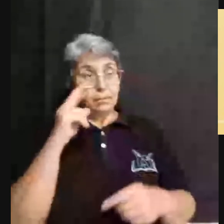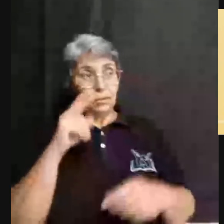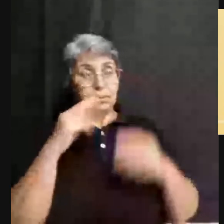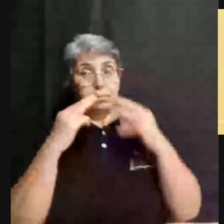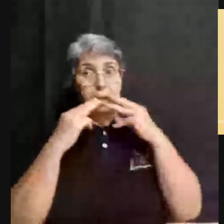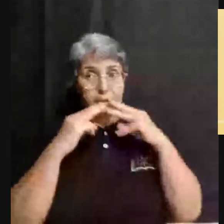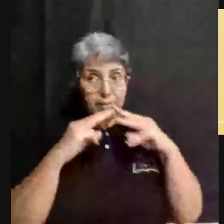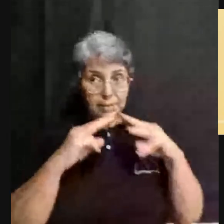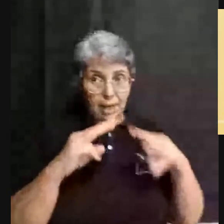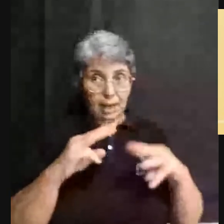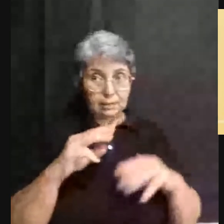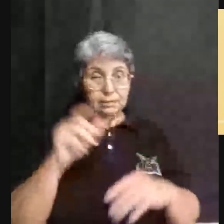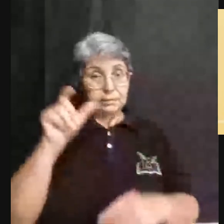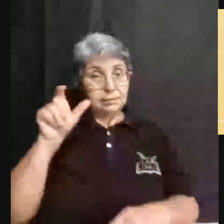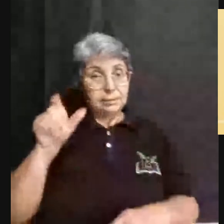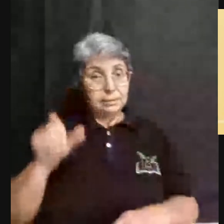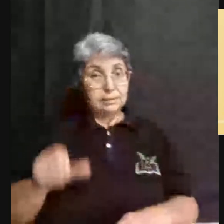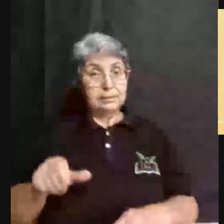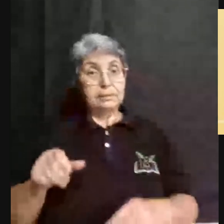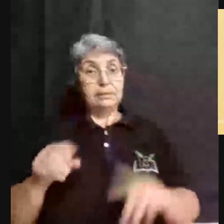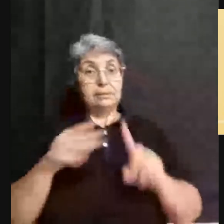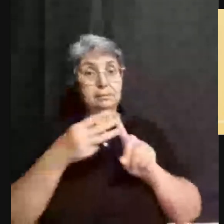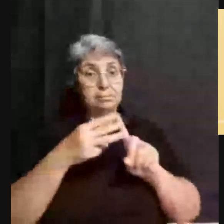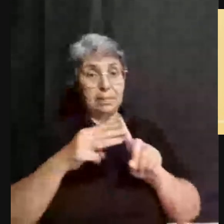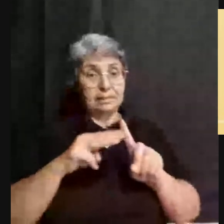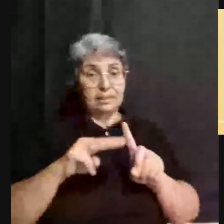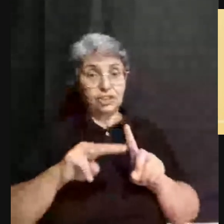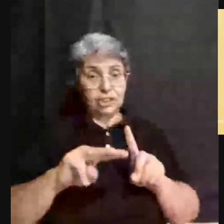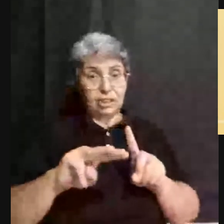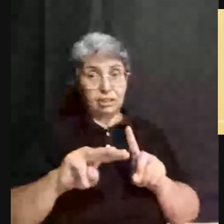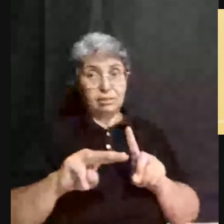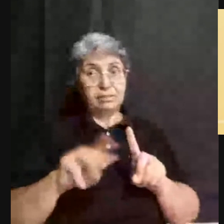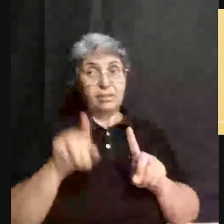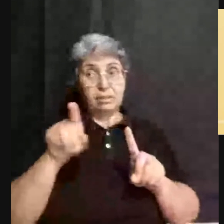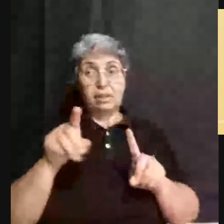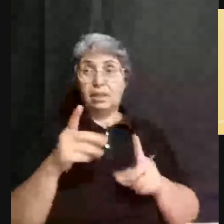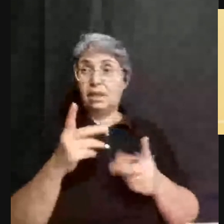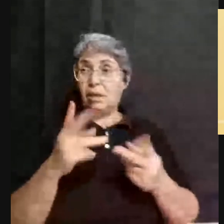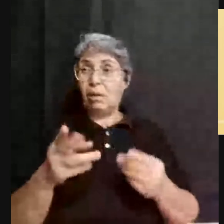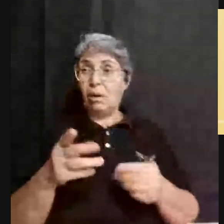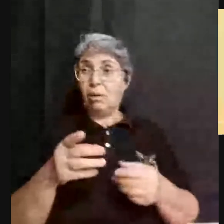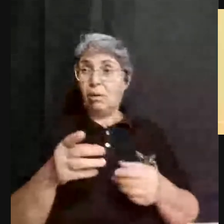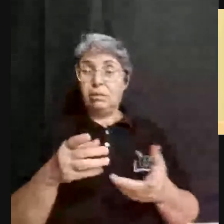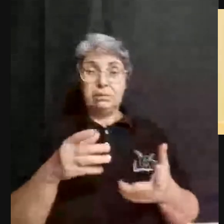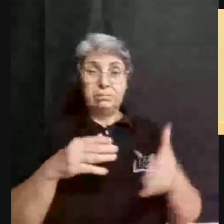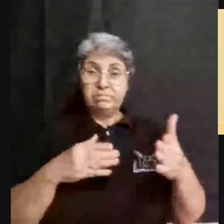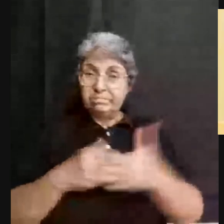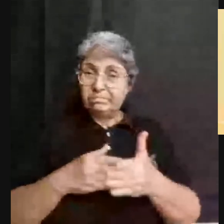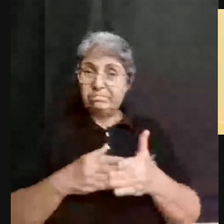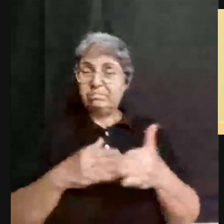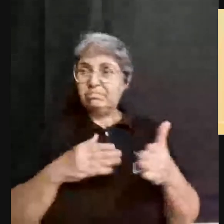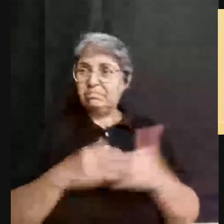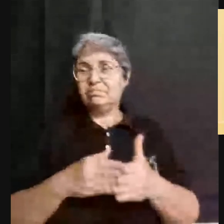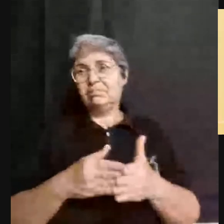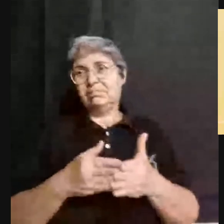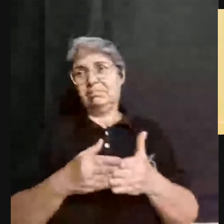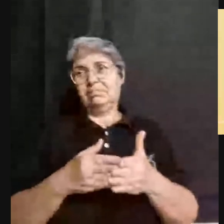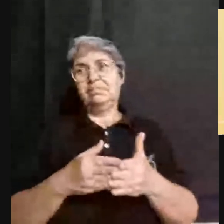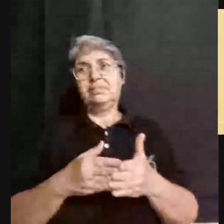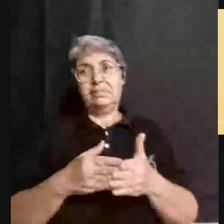tem te sido um contínuo laço e uma pedra de tropeço. Essa perda ainda é tua